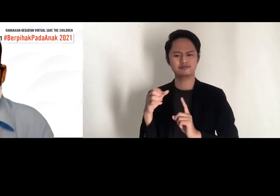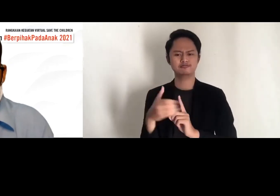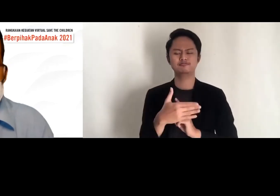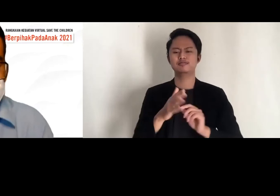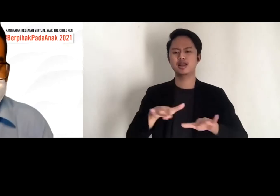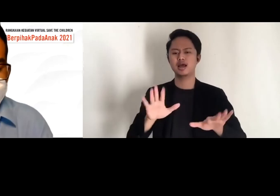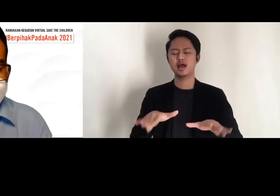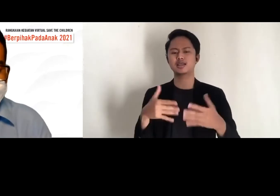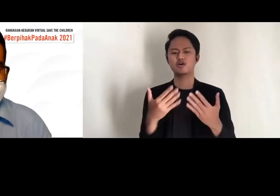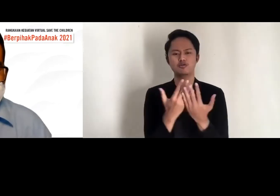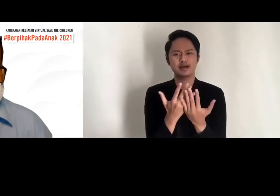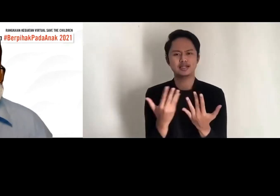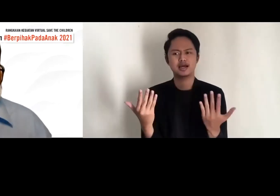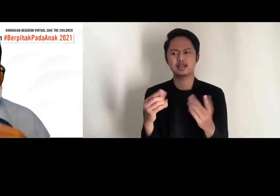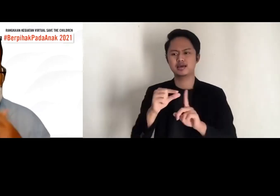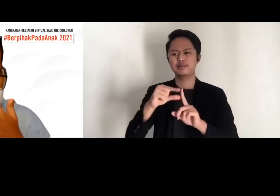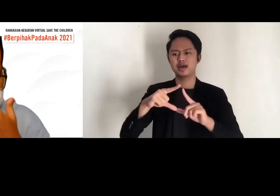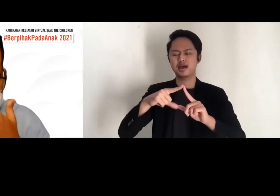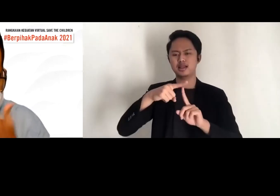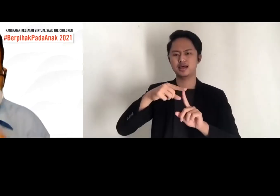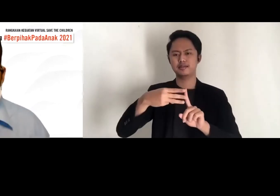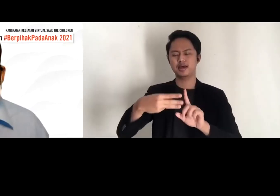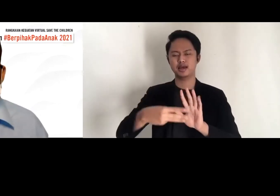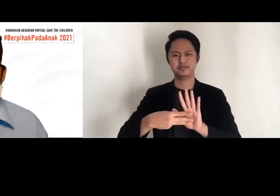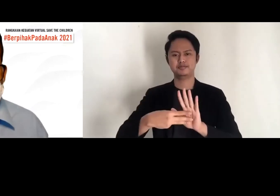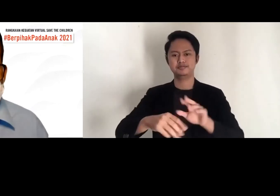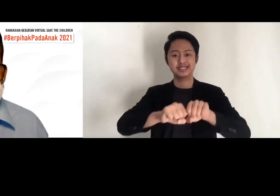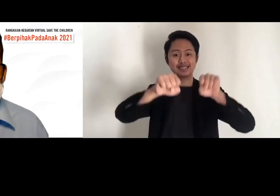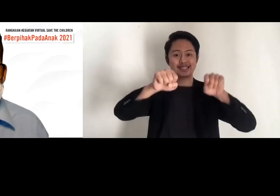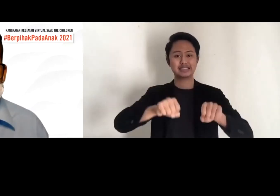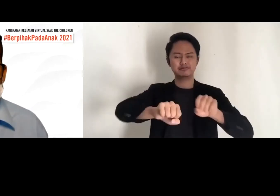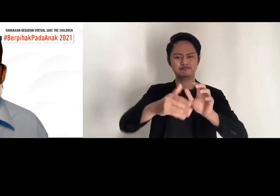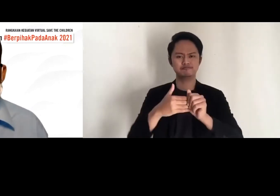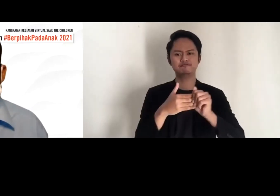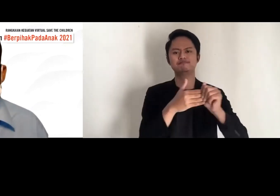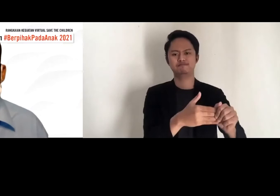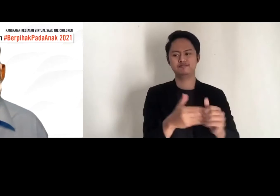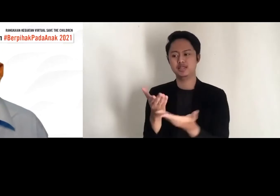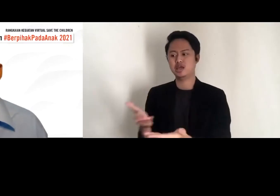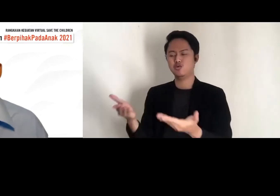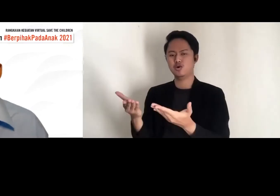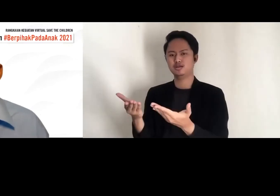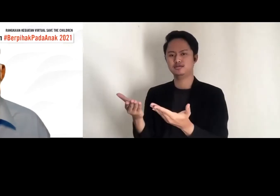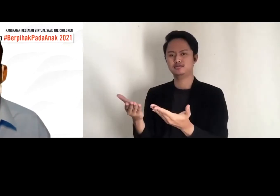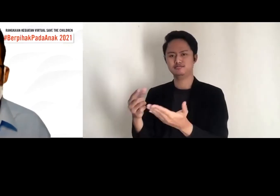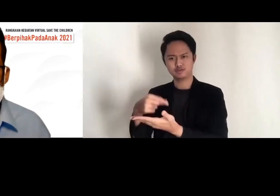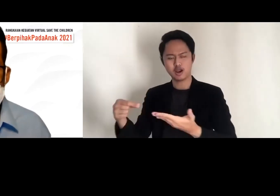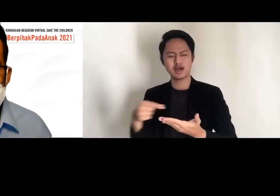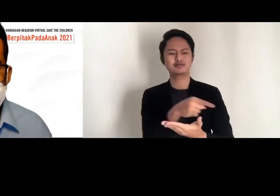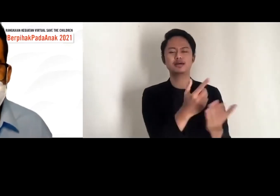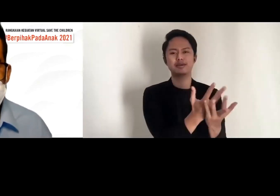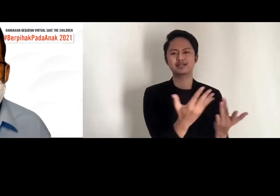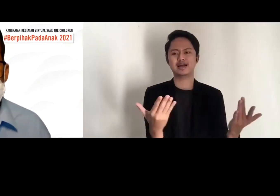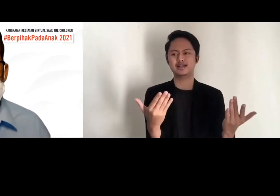atau PATBM, ya. Sistem rujukan yang dikembangkan untuk menjembatani antara lingkungan sekolah dan masyarakat, termasuk